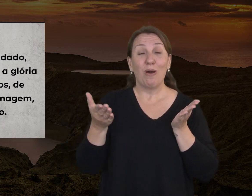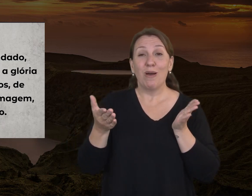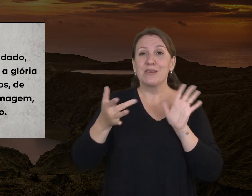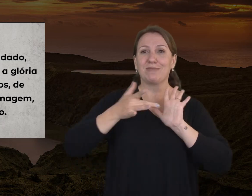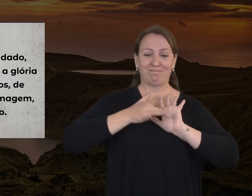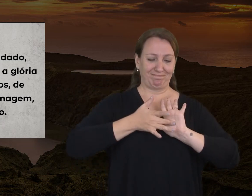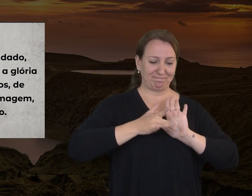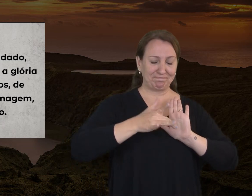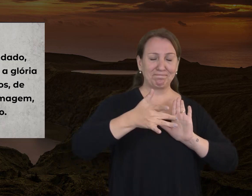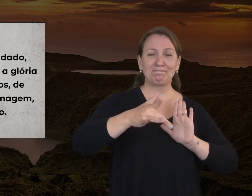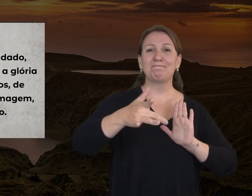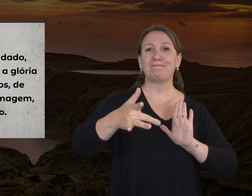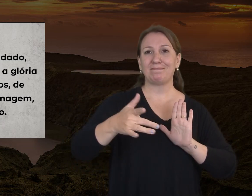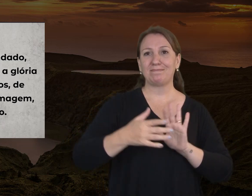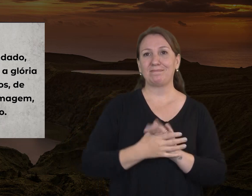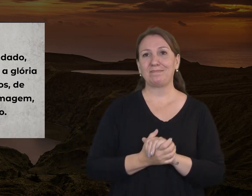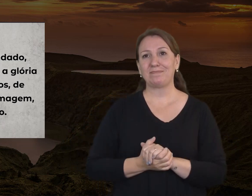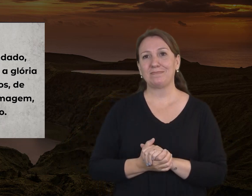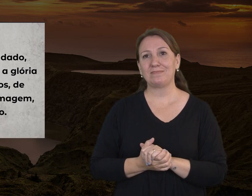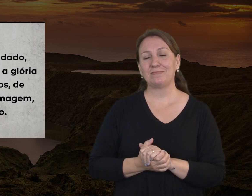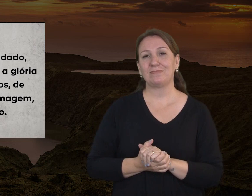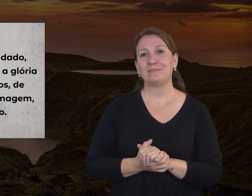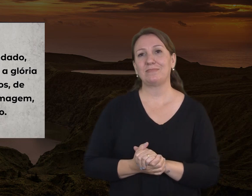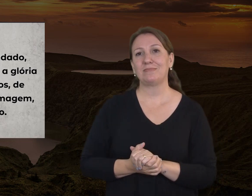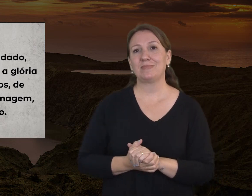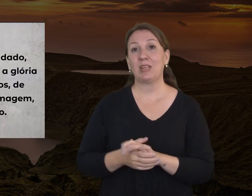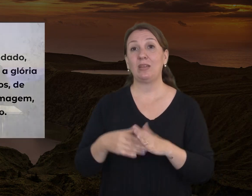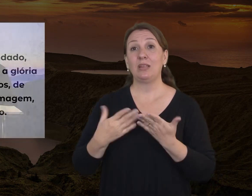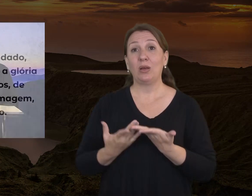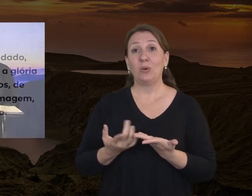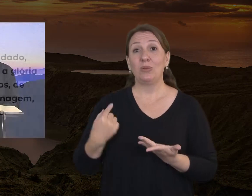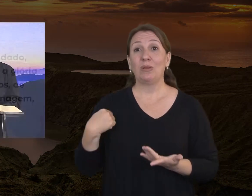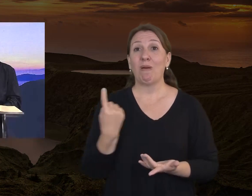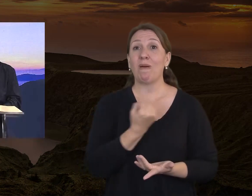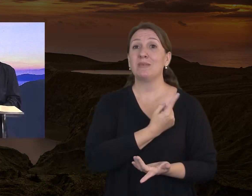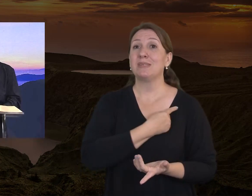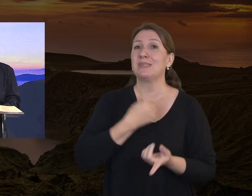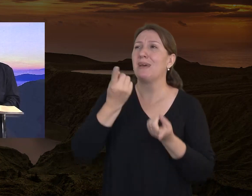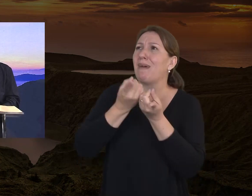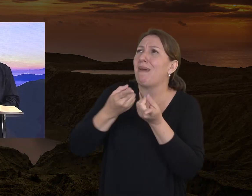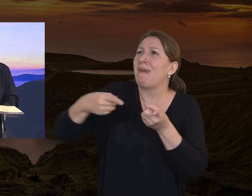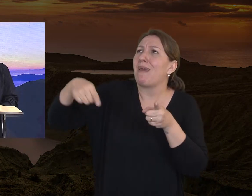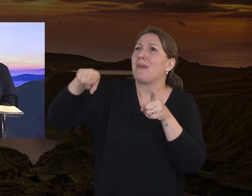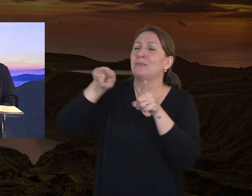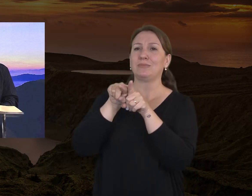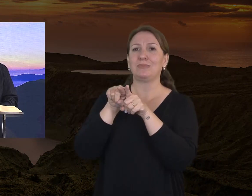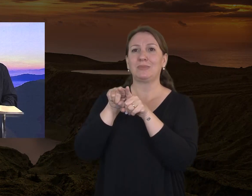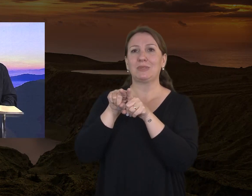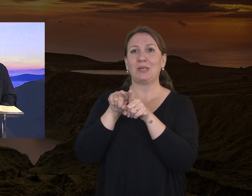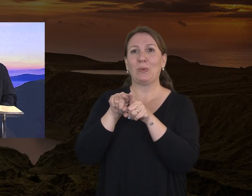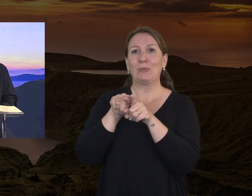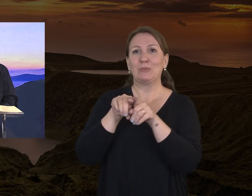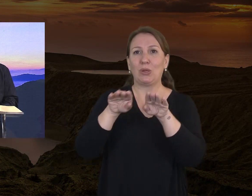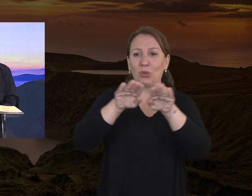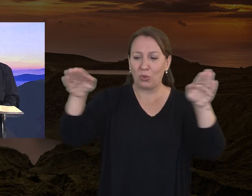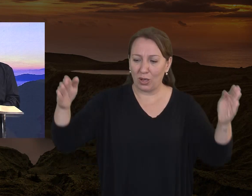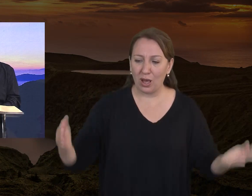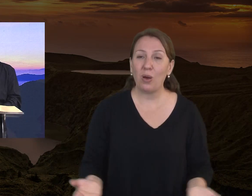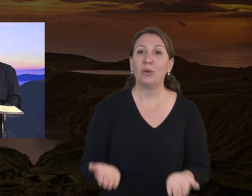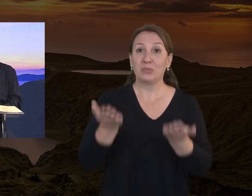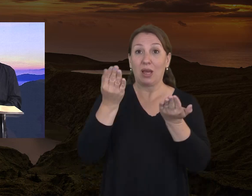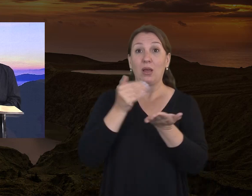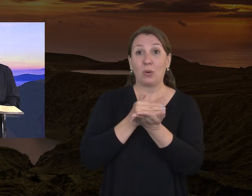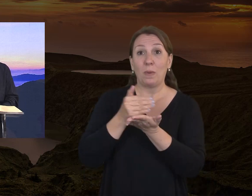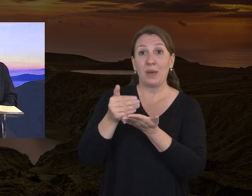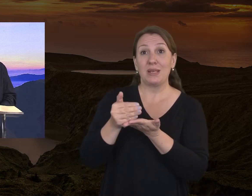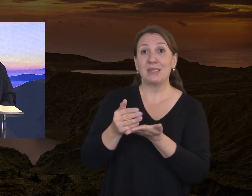pelo Senhor o Espírito. Quer dizer, a nossa reconciliação, que começa no altar, no átrio exterior, no altar do holocausto, Deus